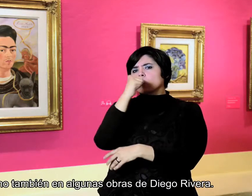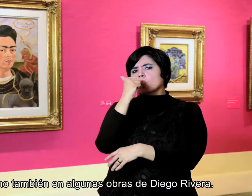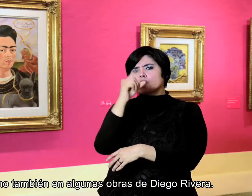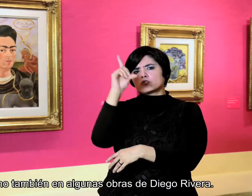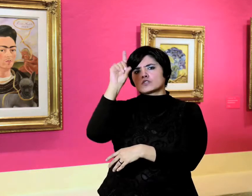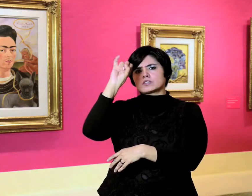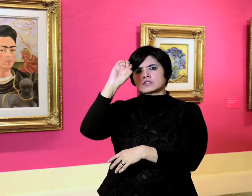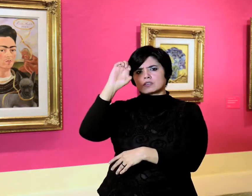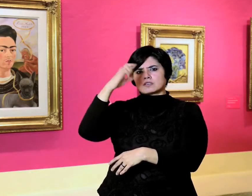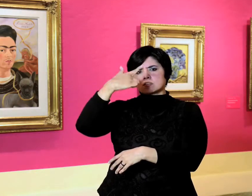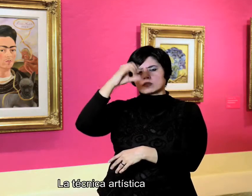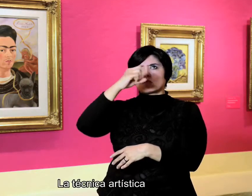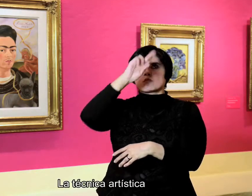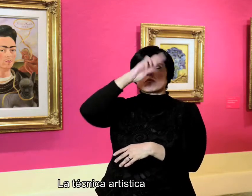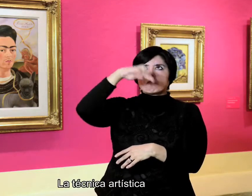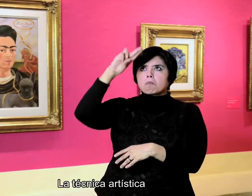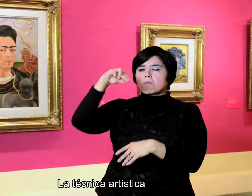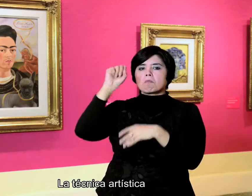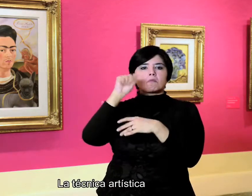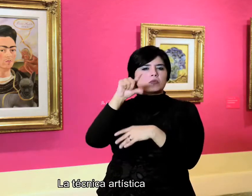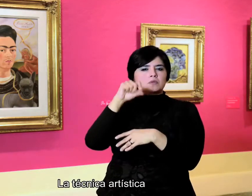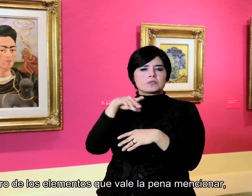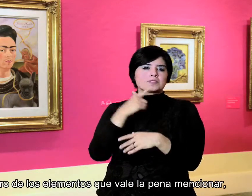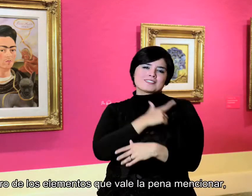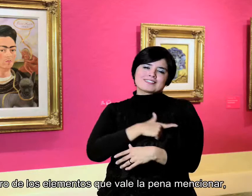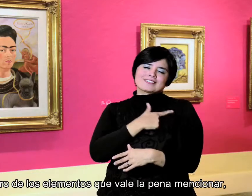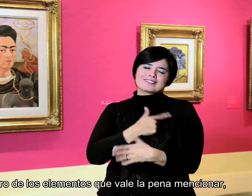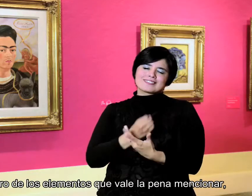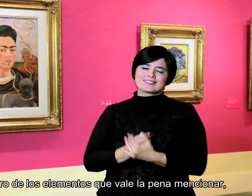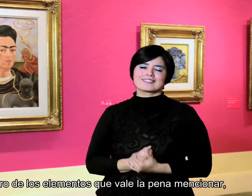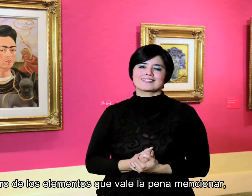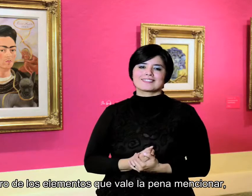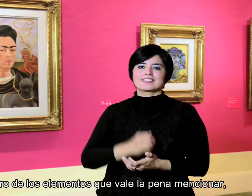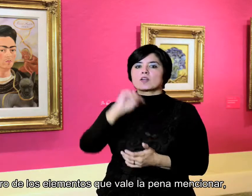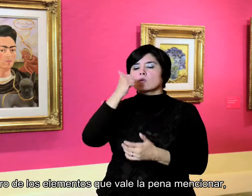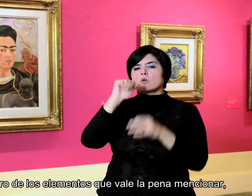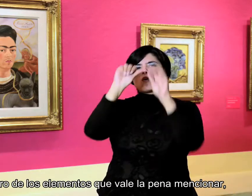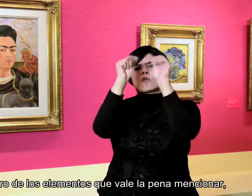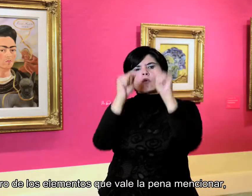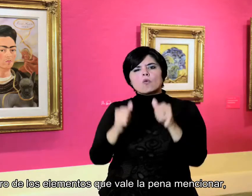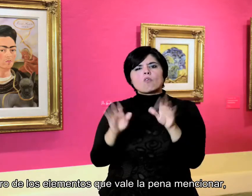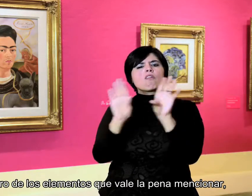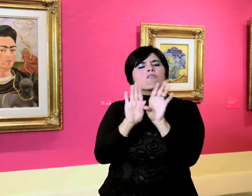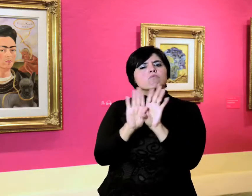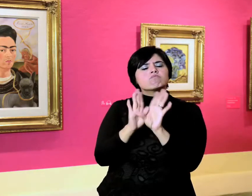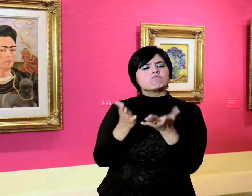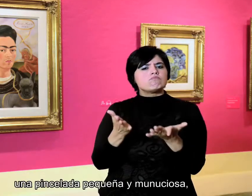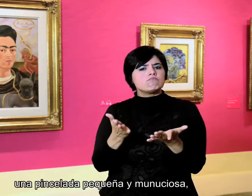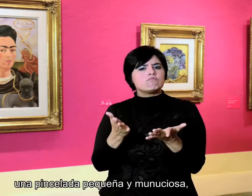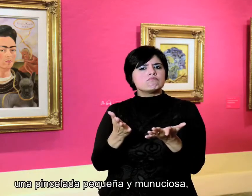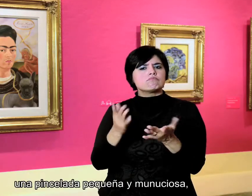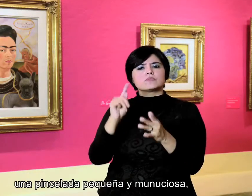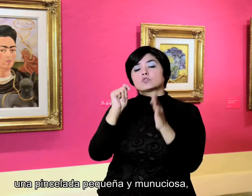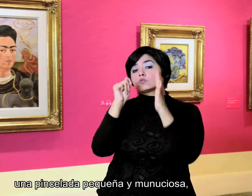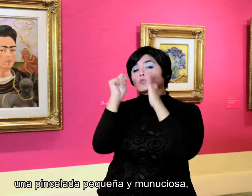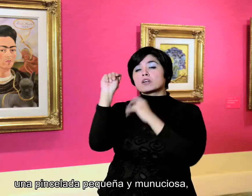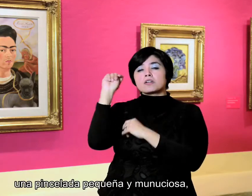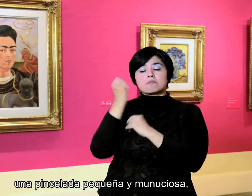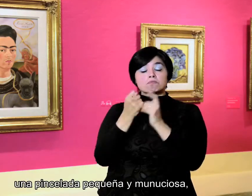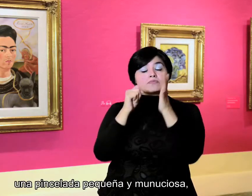Rivera. La técnica artística es otro de los elementos que vale la pena mencionar, una pincelada pequeña y